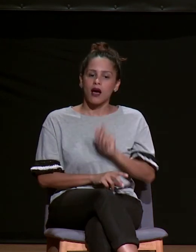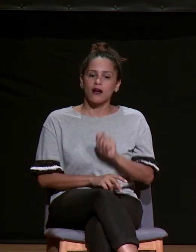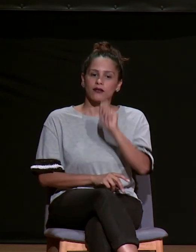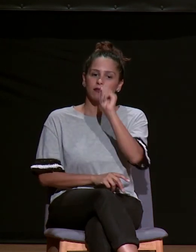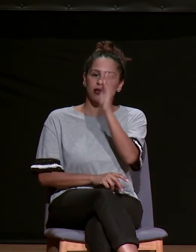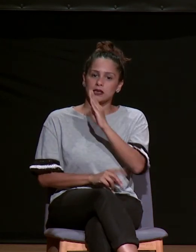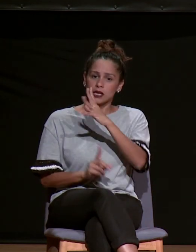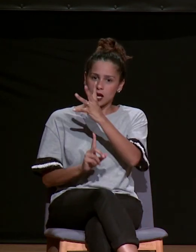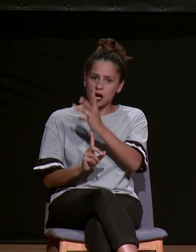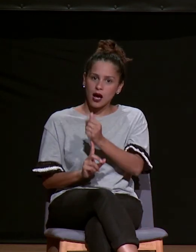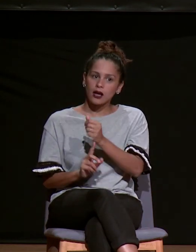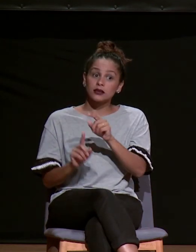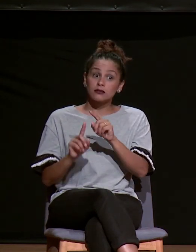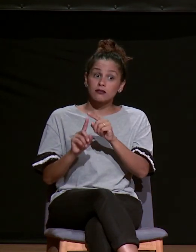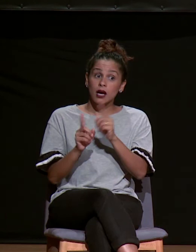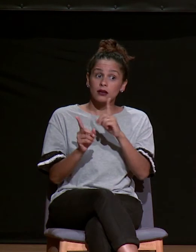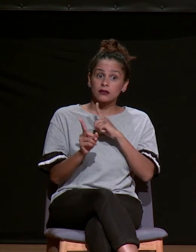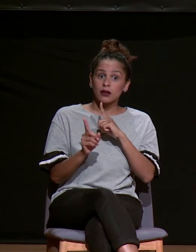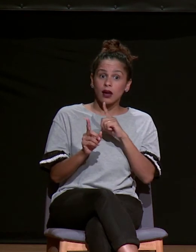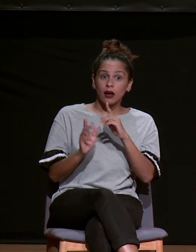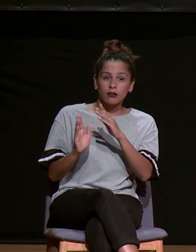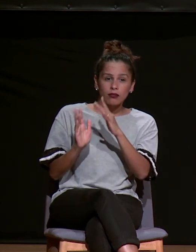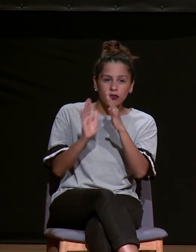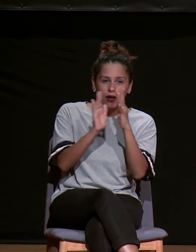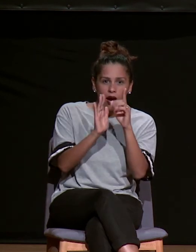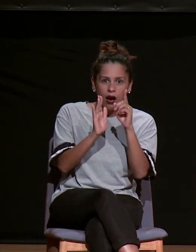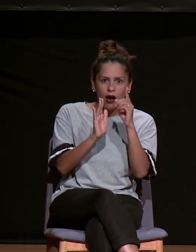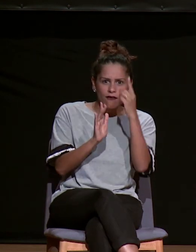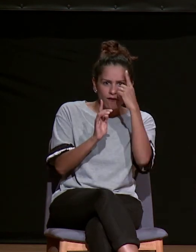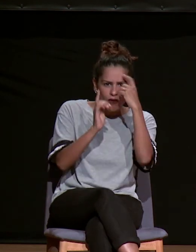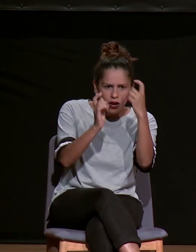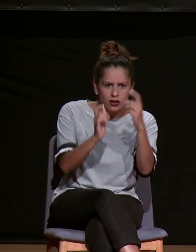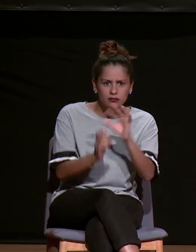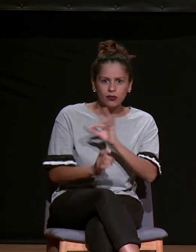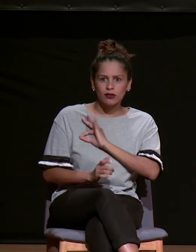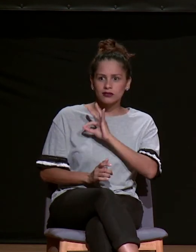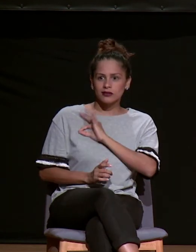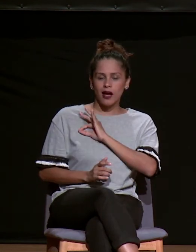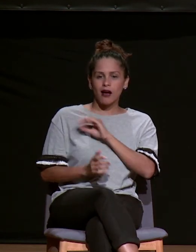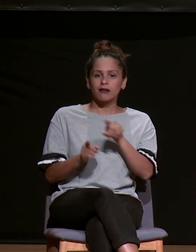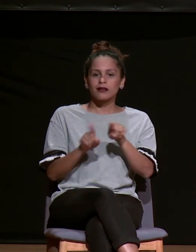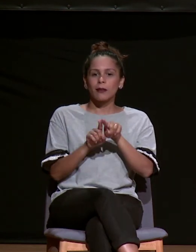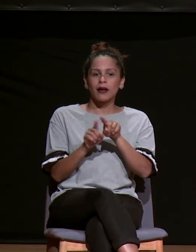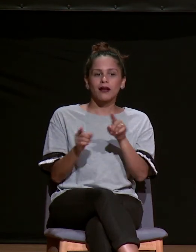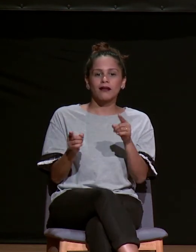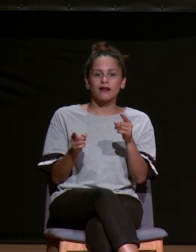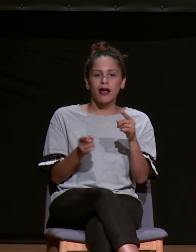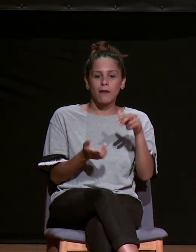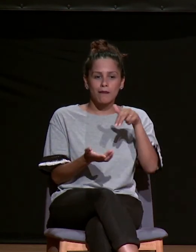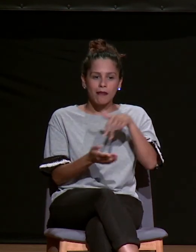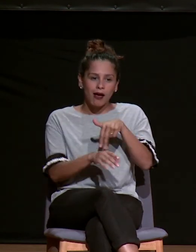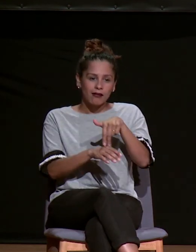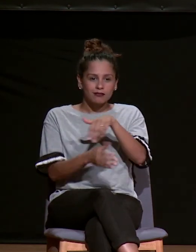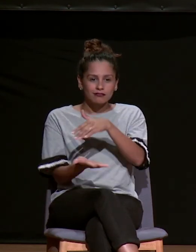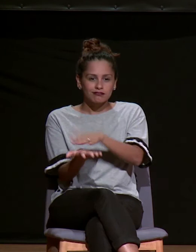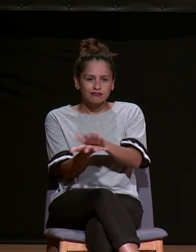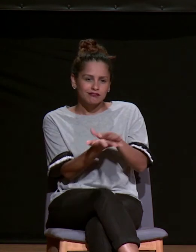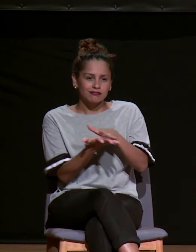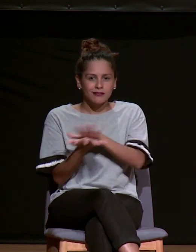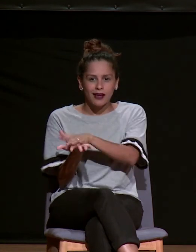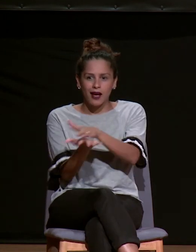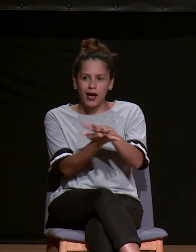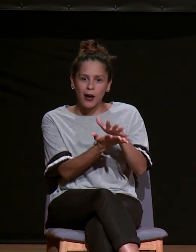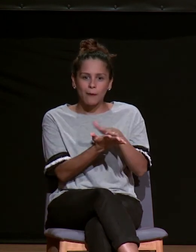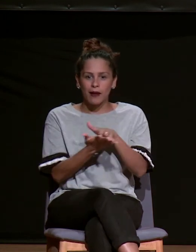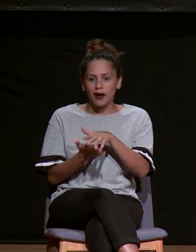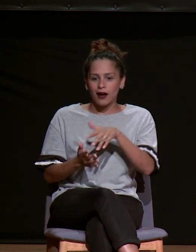policial, ao mesmo tempo tem imagem de passista de samba, ao mesmo tempo tem imagens de saci.